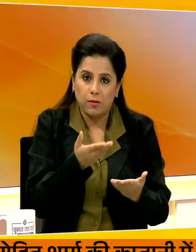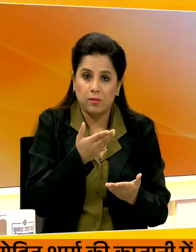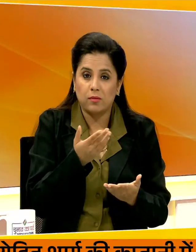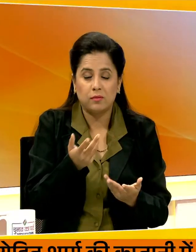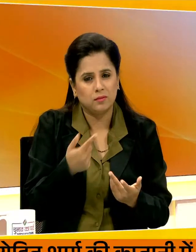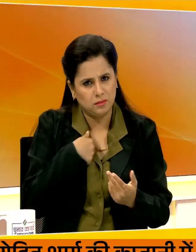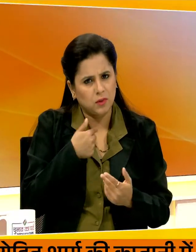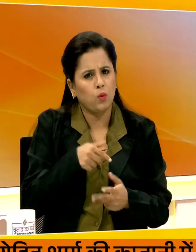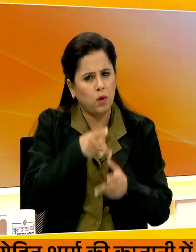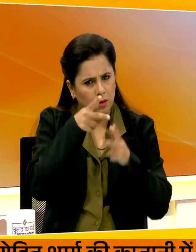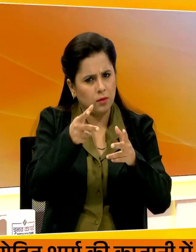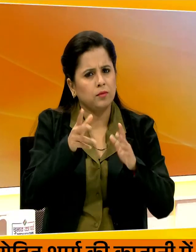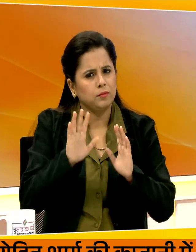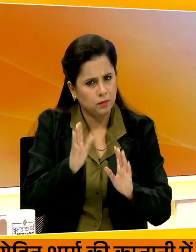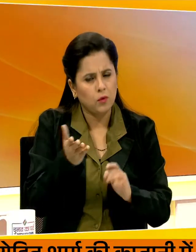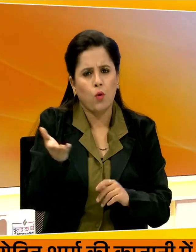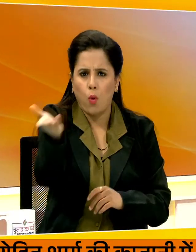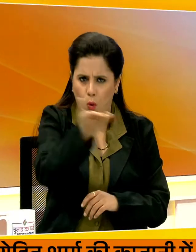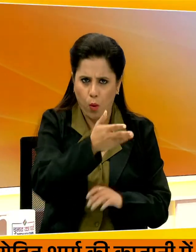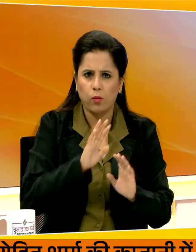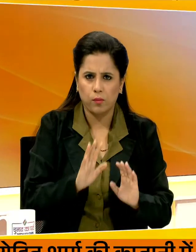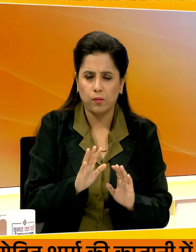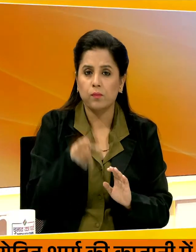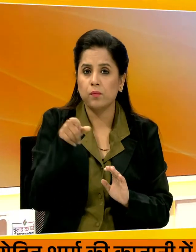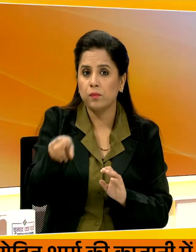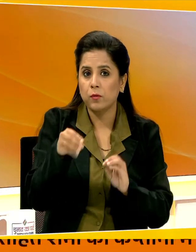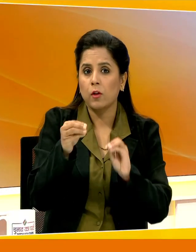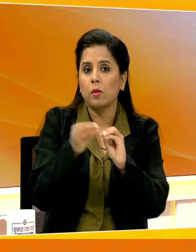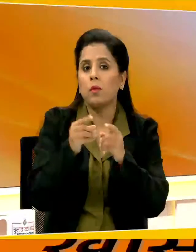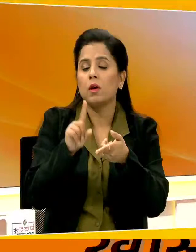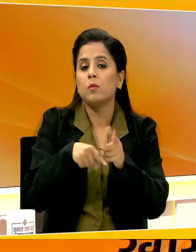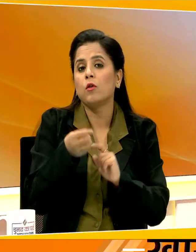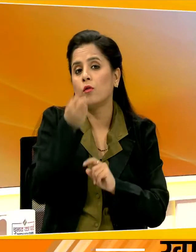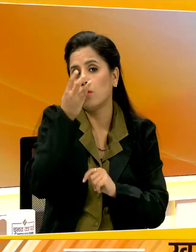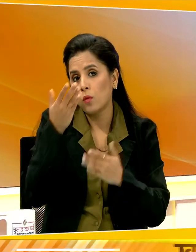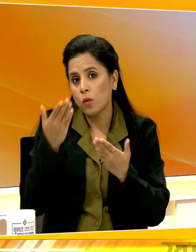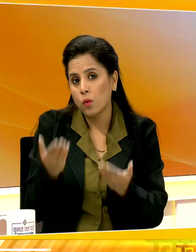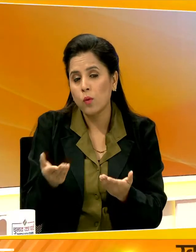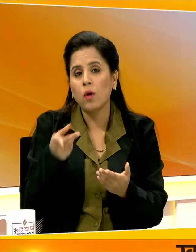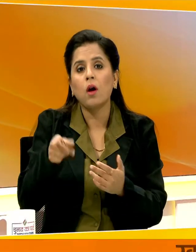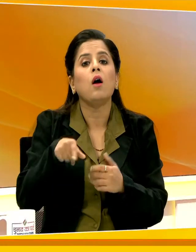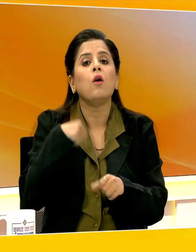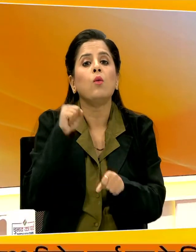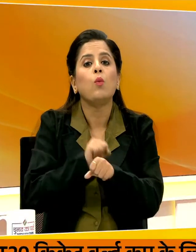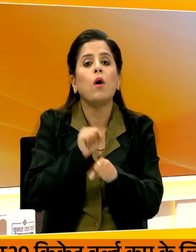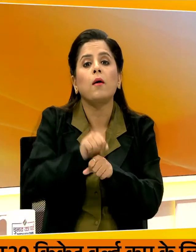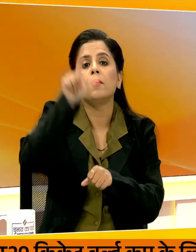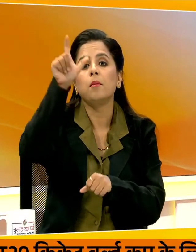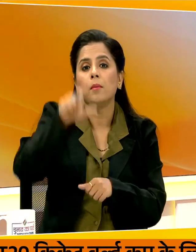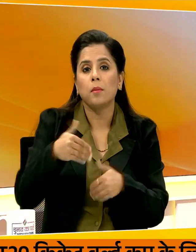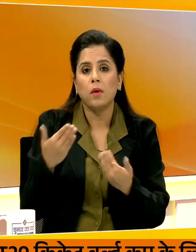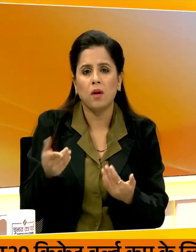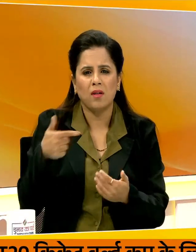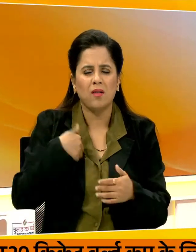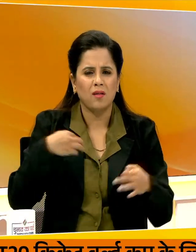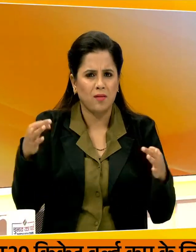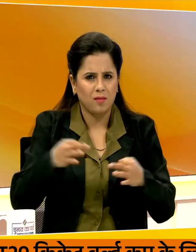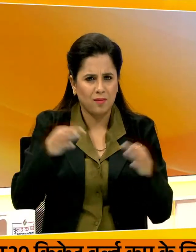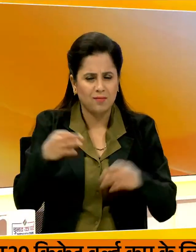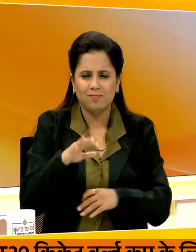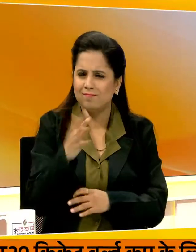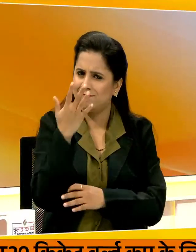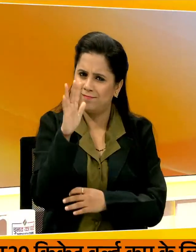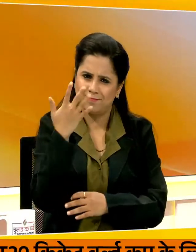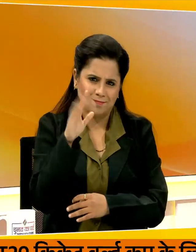बताने वाला हूं आपको कि भारतीय जनता पार्टी का कार्यकर्ता डरने वालों में से